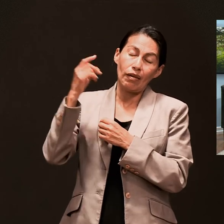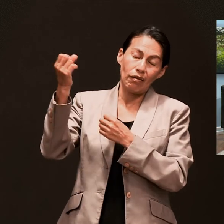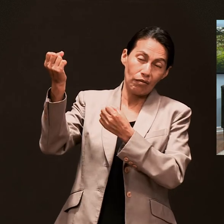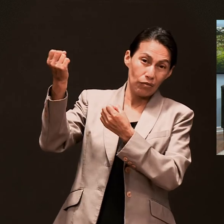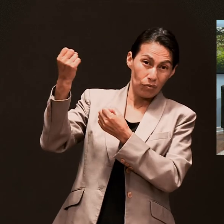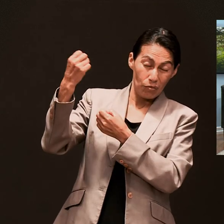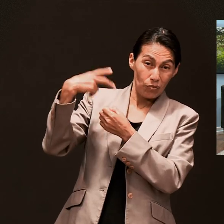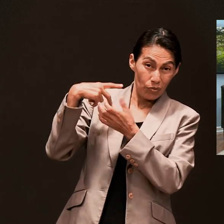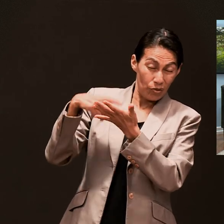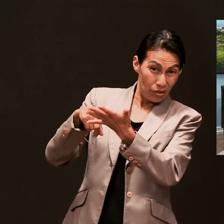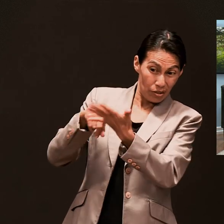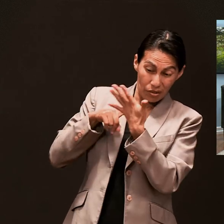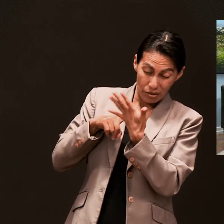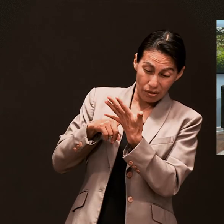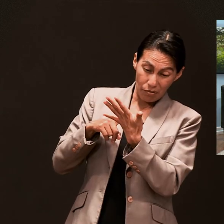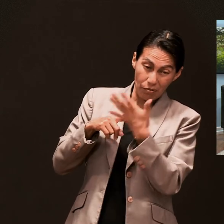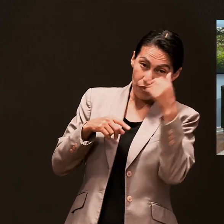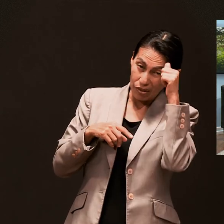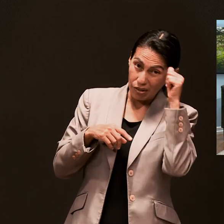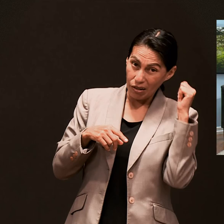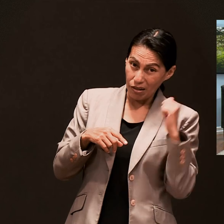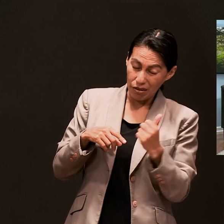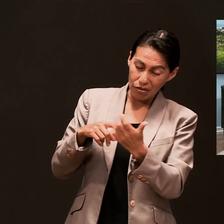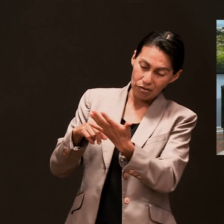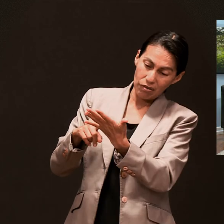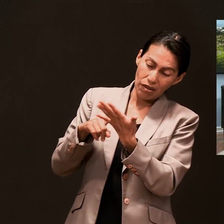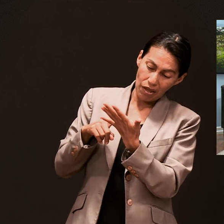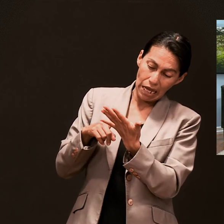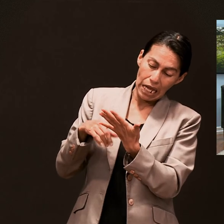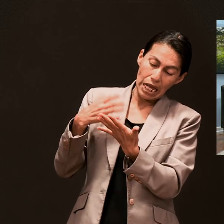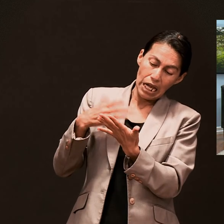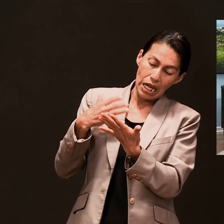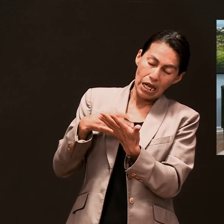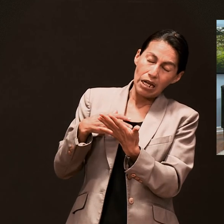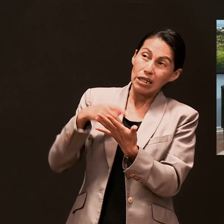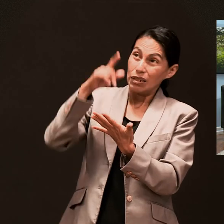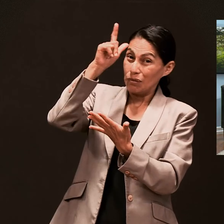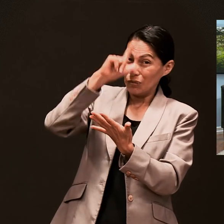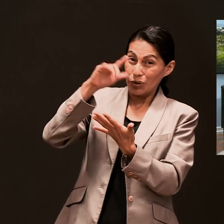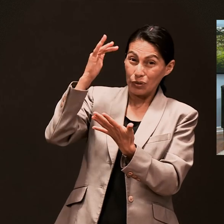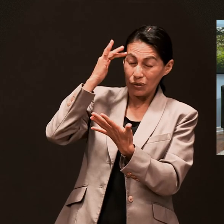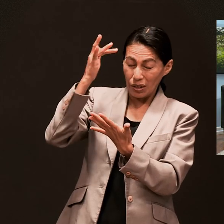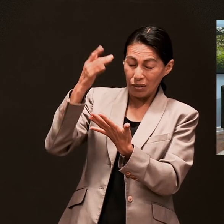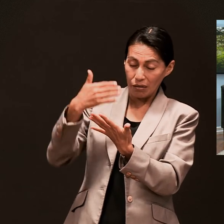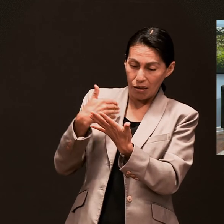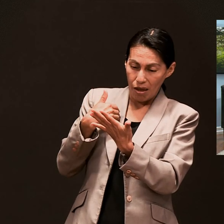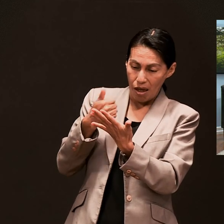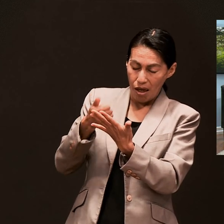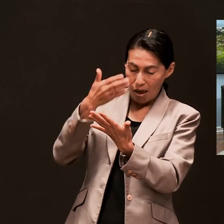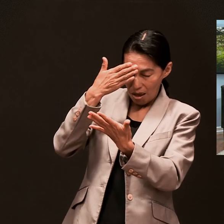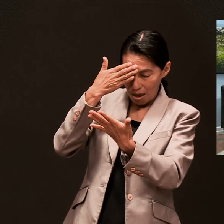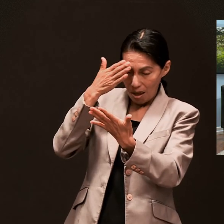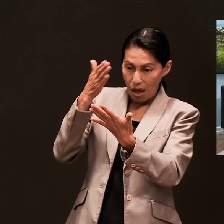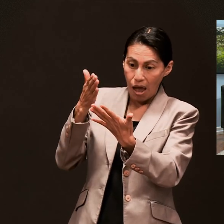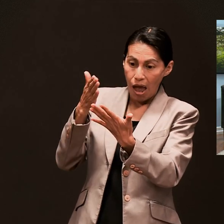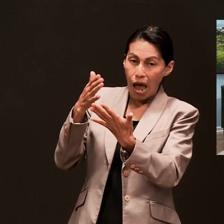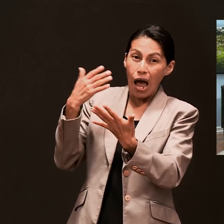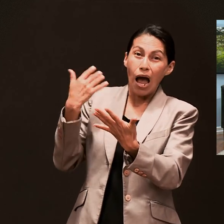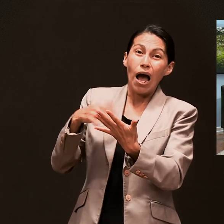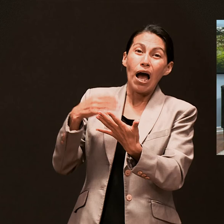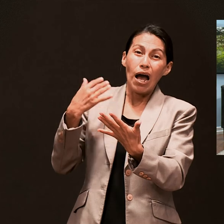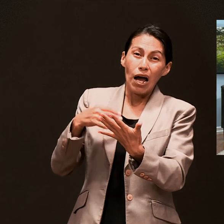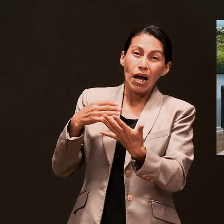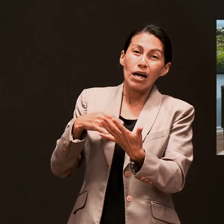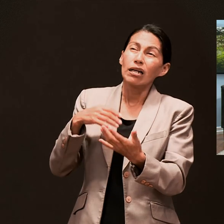de Dios nos convence de pecado porque eso es el espíritu de Dios que nos convence de pecado y nos